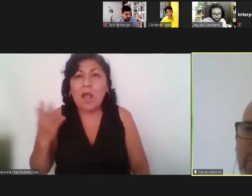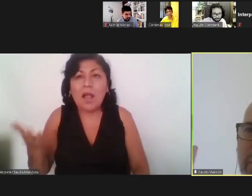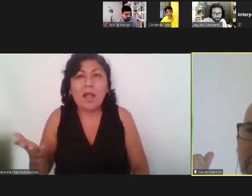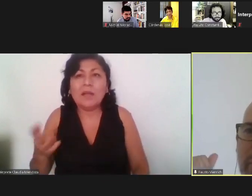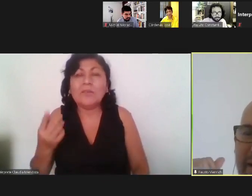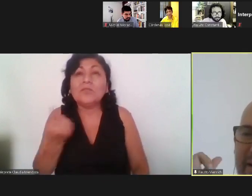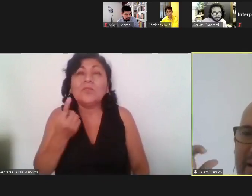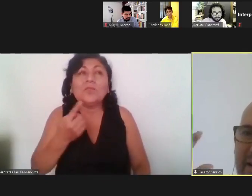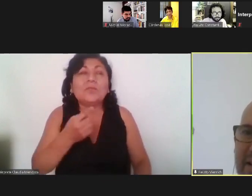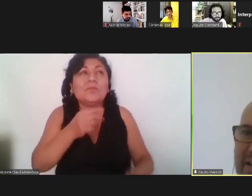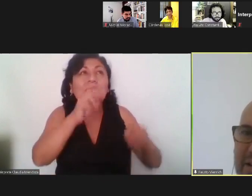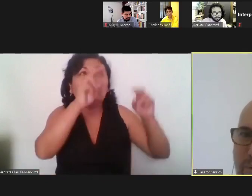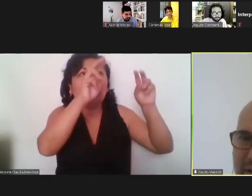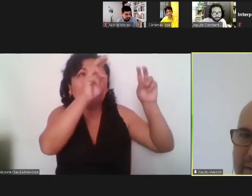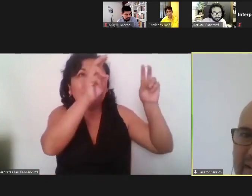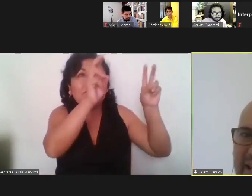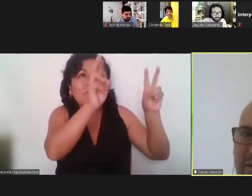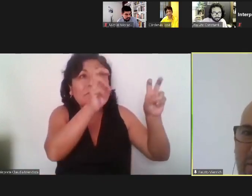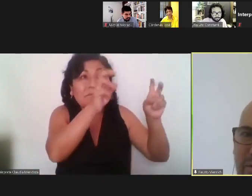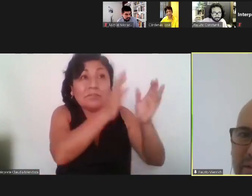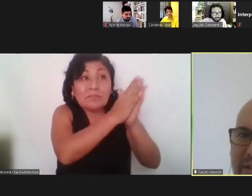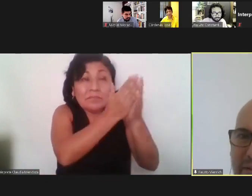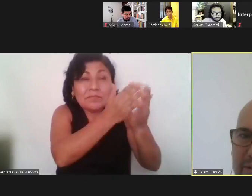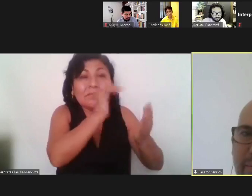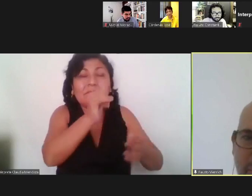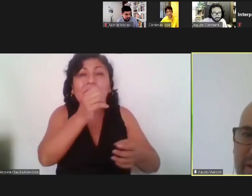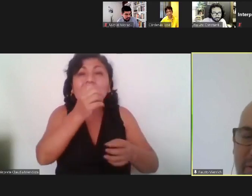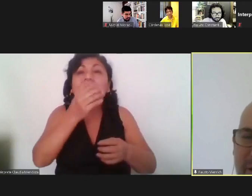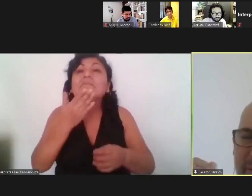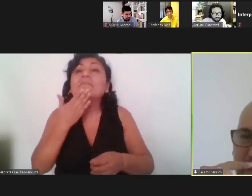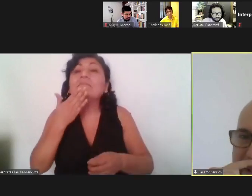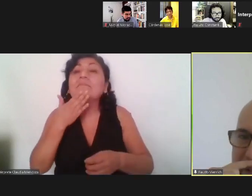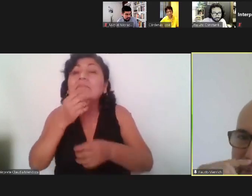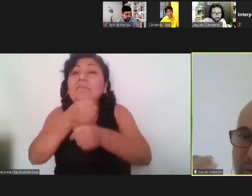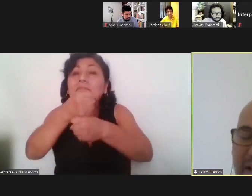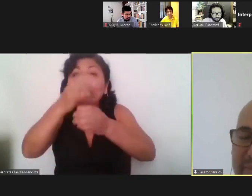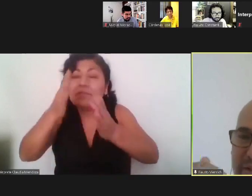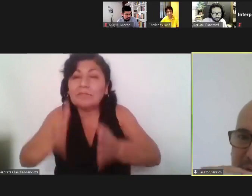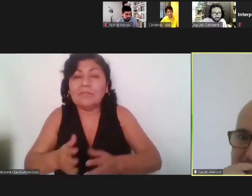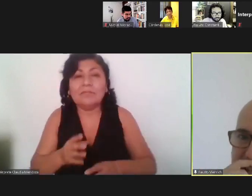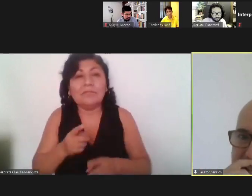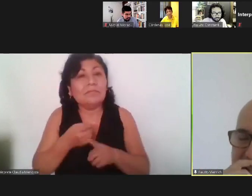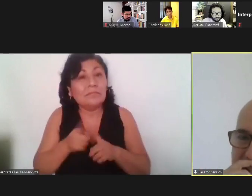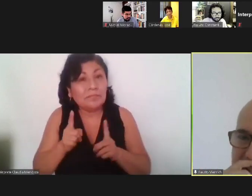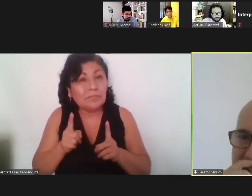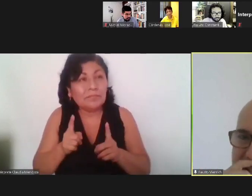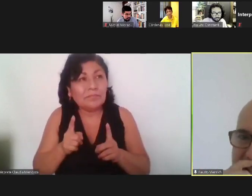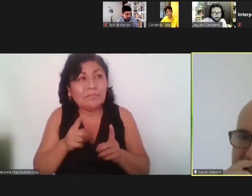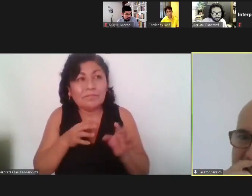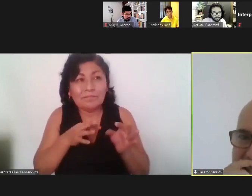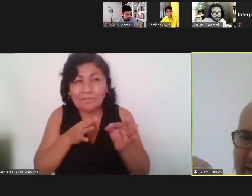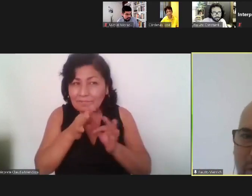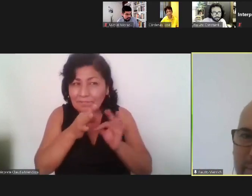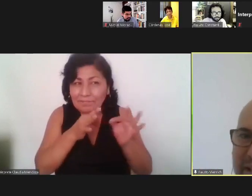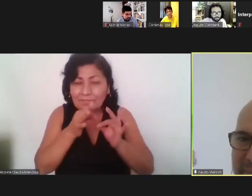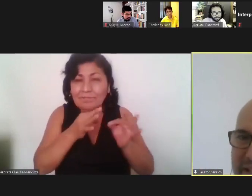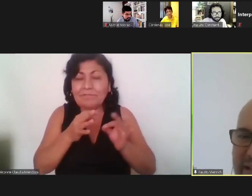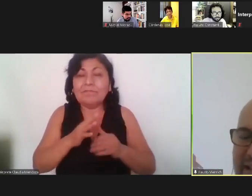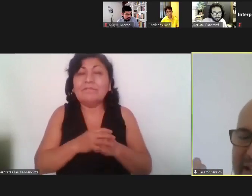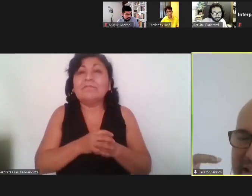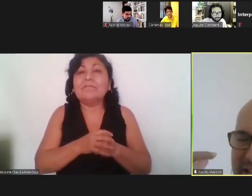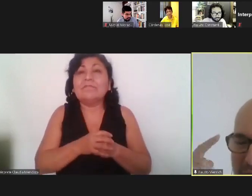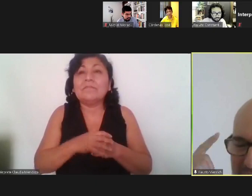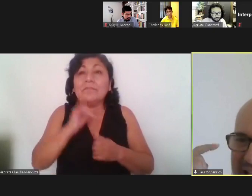por título de obra. Y complementando, José, aprovechando la pregunta, me olvidaba mencionar que en Indecopi